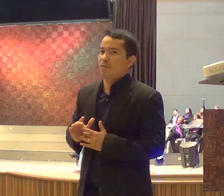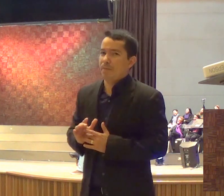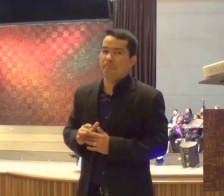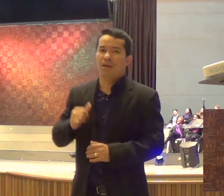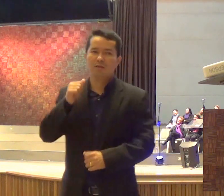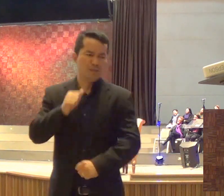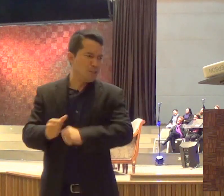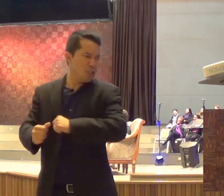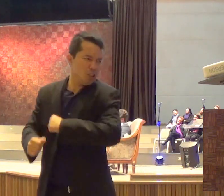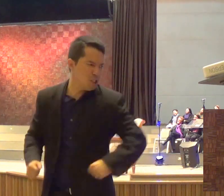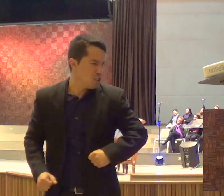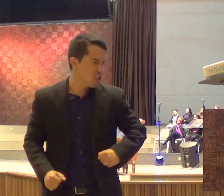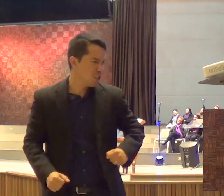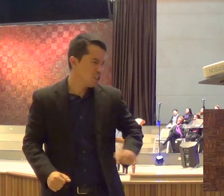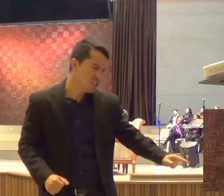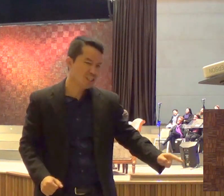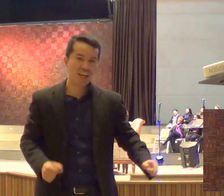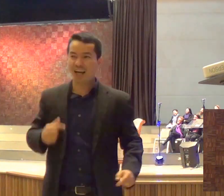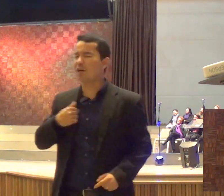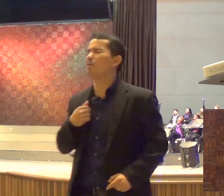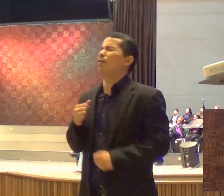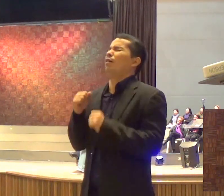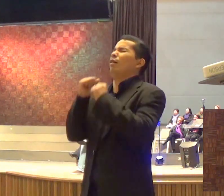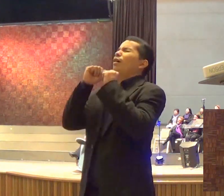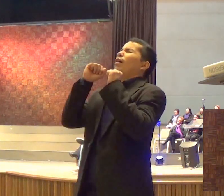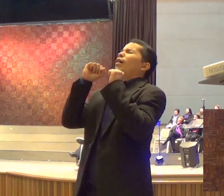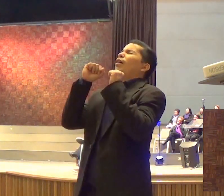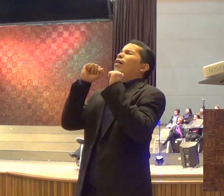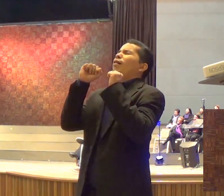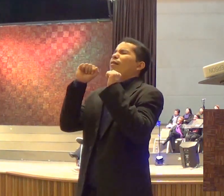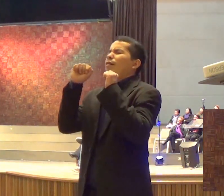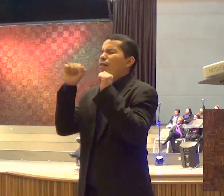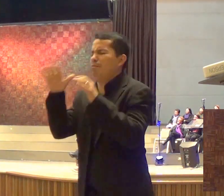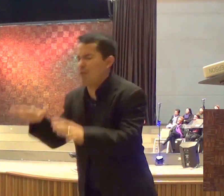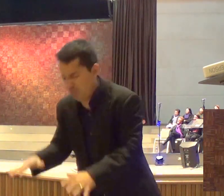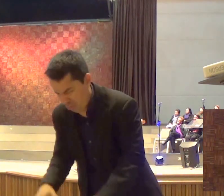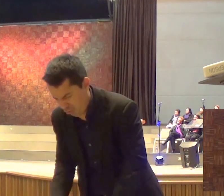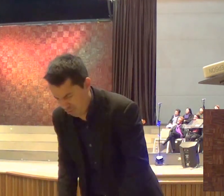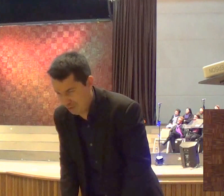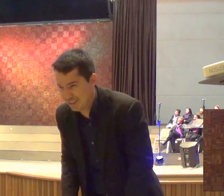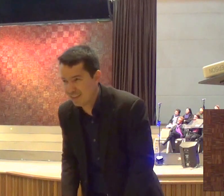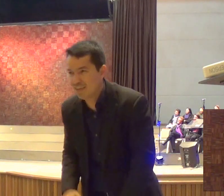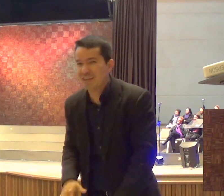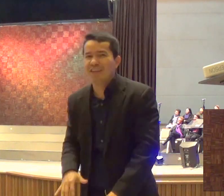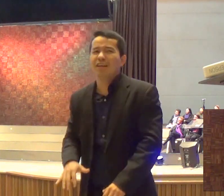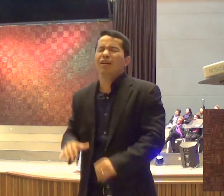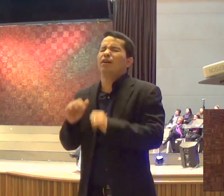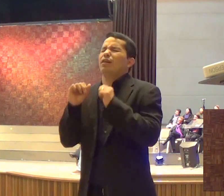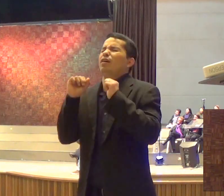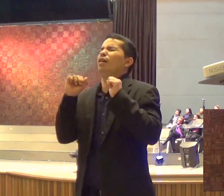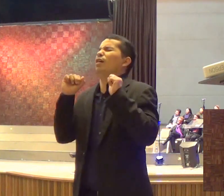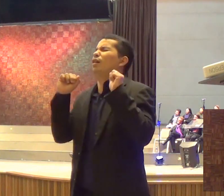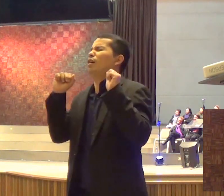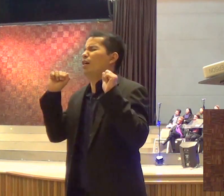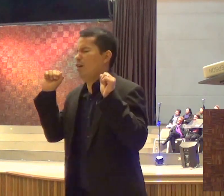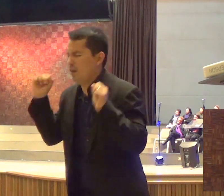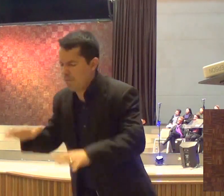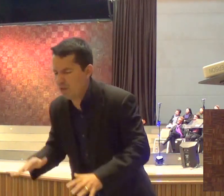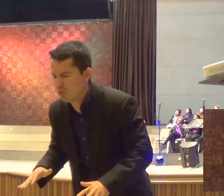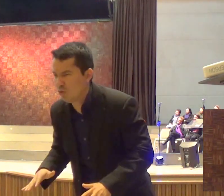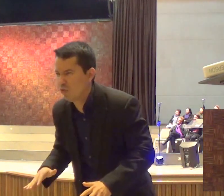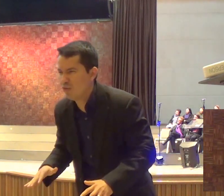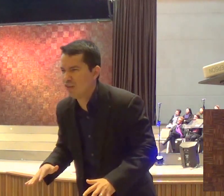Décio eu abençoa aí eu falei um negócio assim sabe Fora do Normal falei assim abençoa